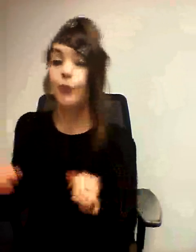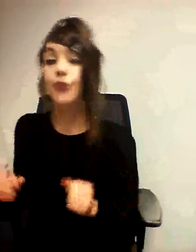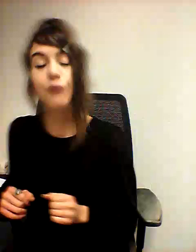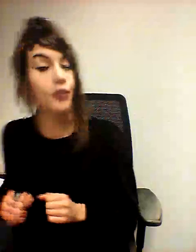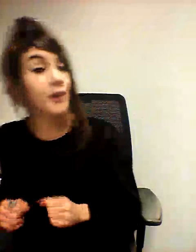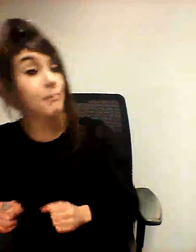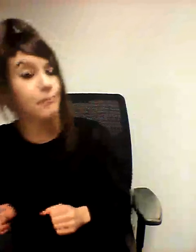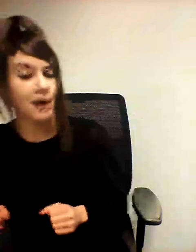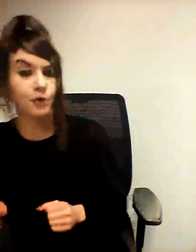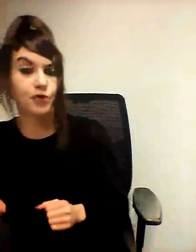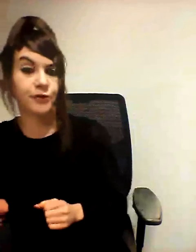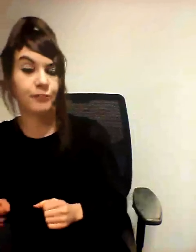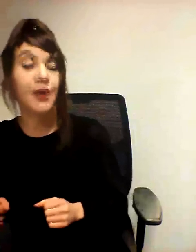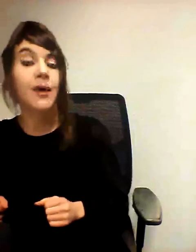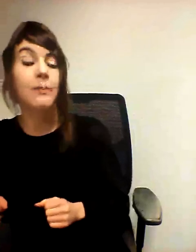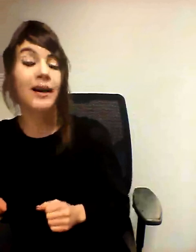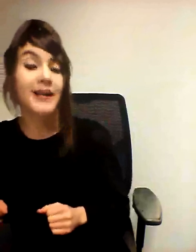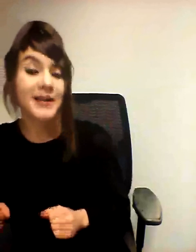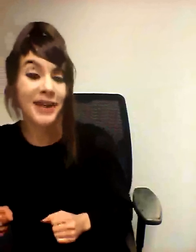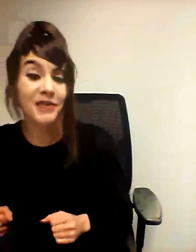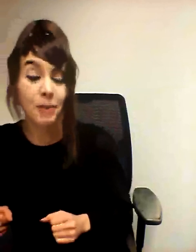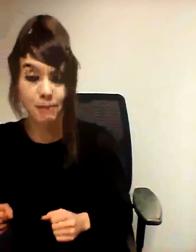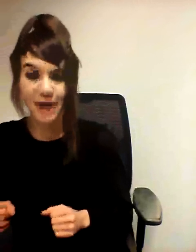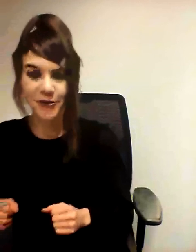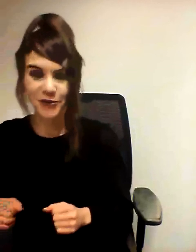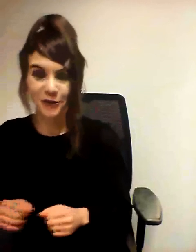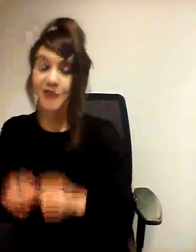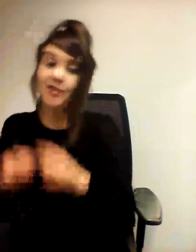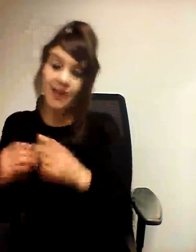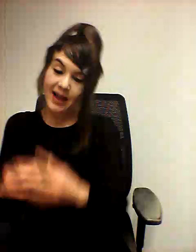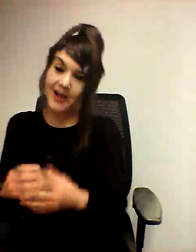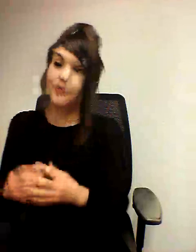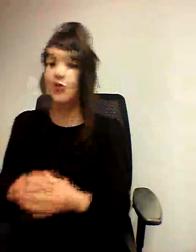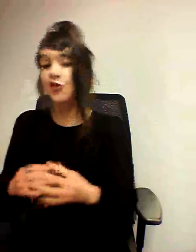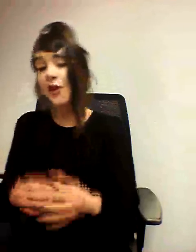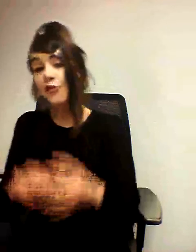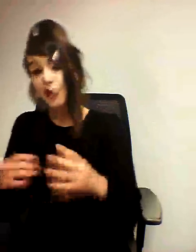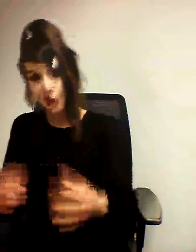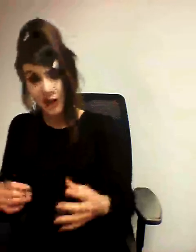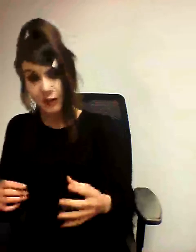Voldoende vocht en bouwstoffen. Maar een heel aantal bouwstoffen is essentieel.